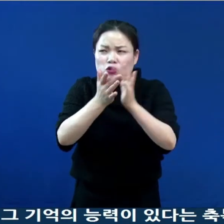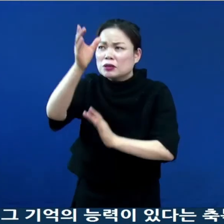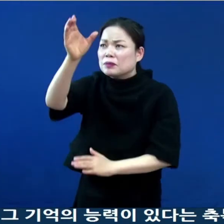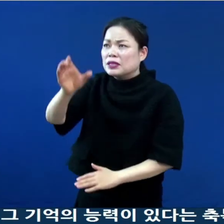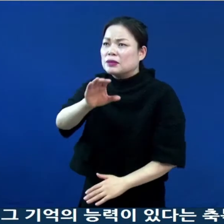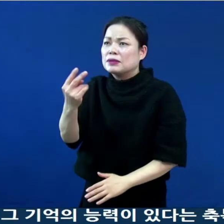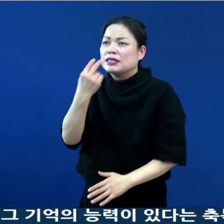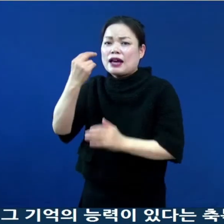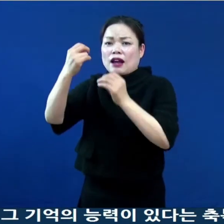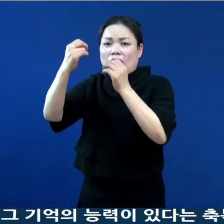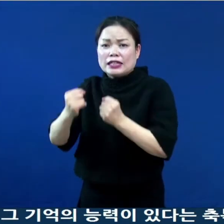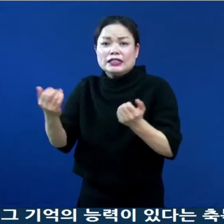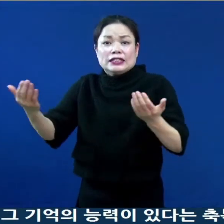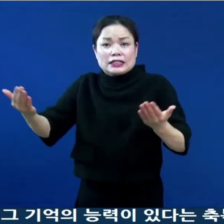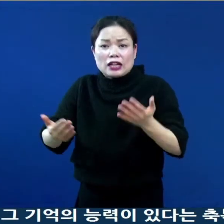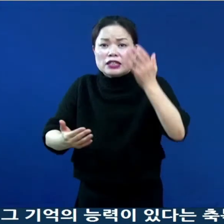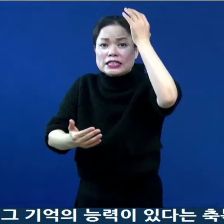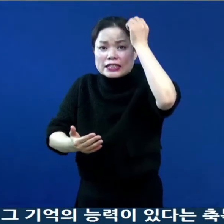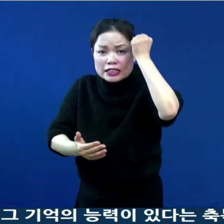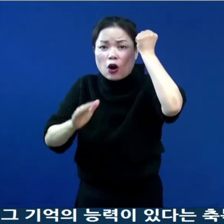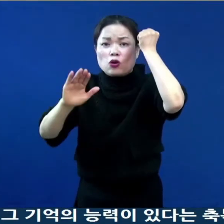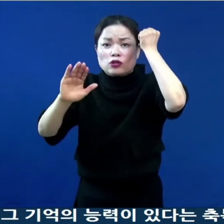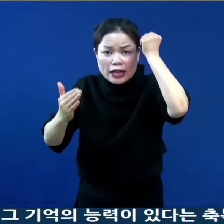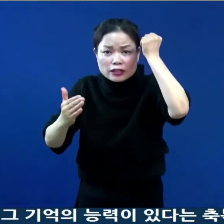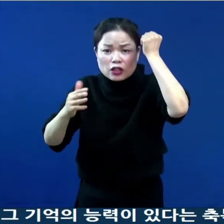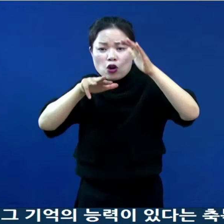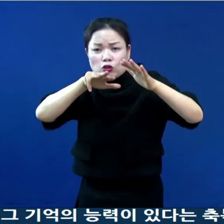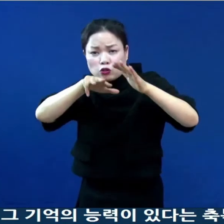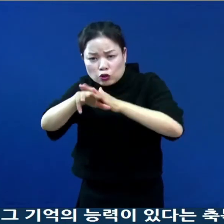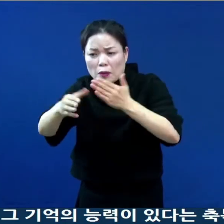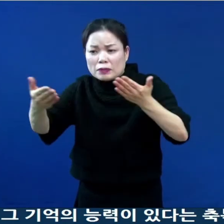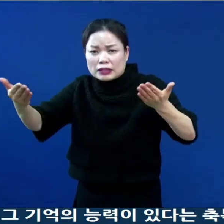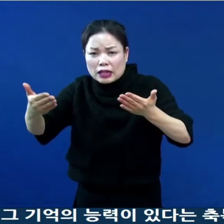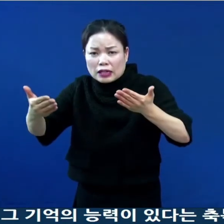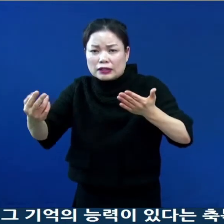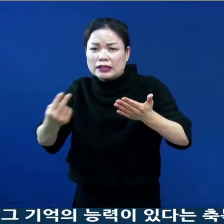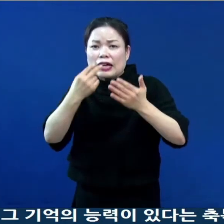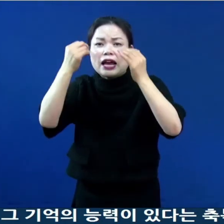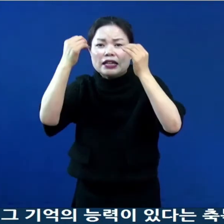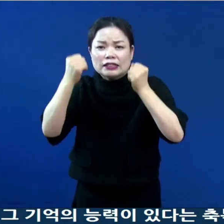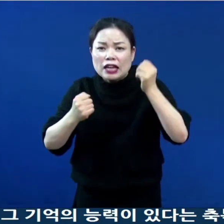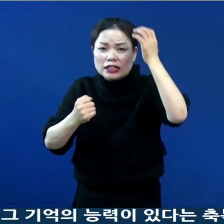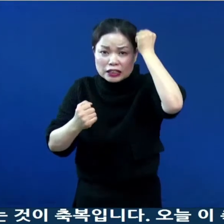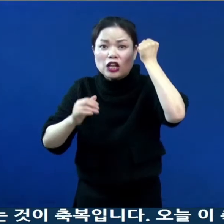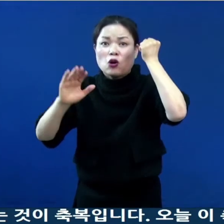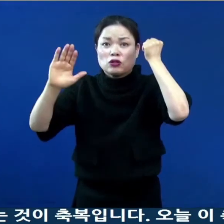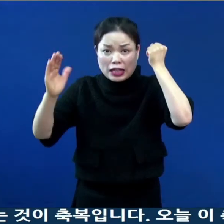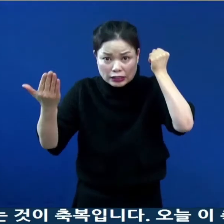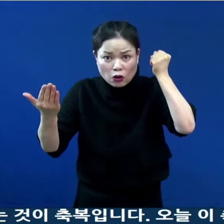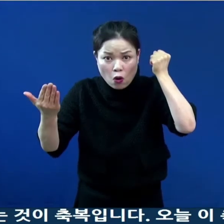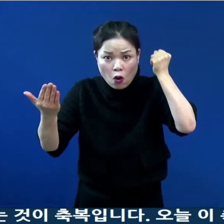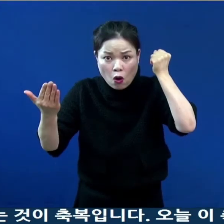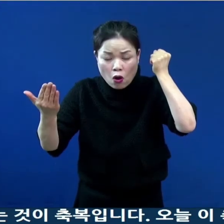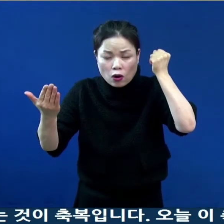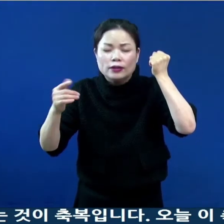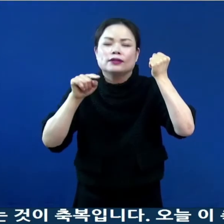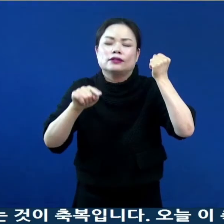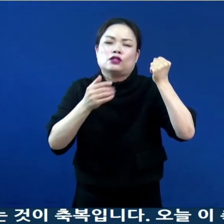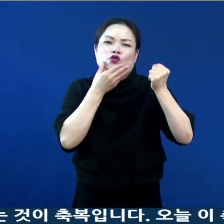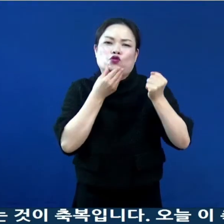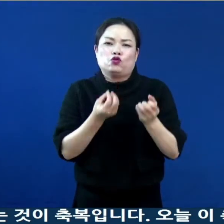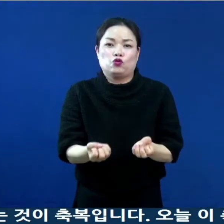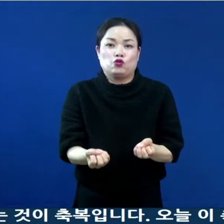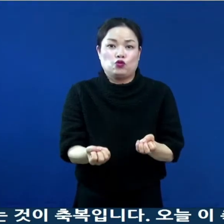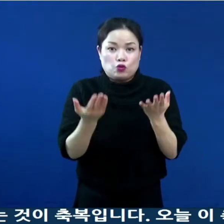십자가가 살아있는 사건으로 기억되는 것, 출애굽 사건이 살아있는 사건처럼 기억되어지는 것, 이것이